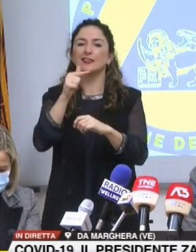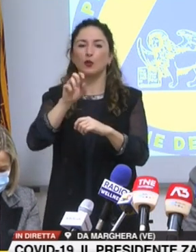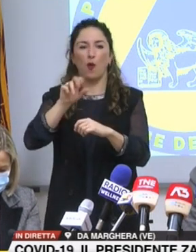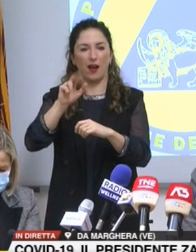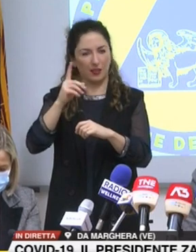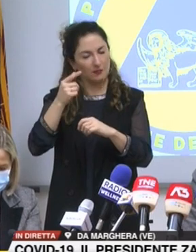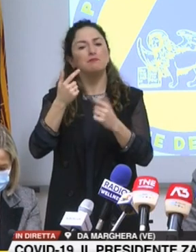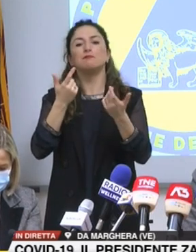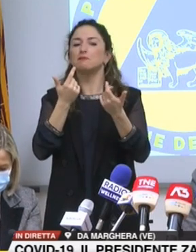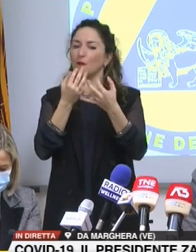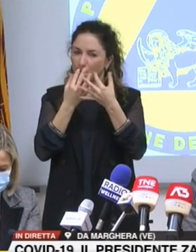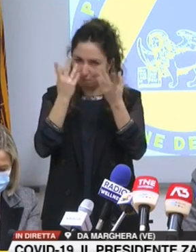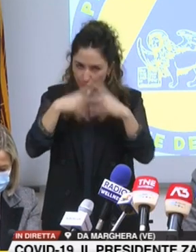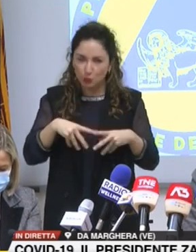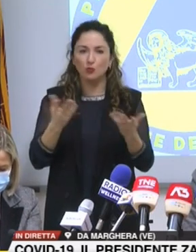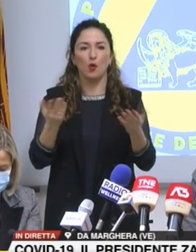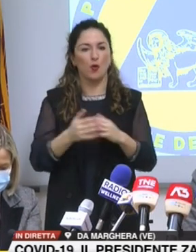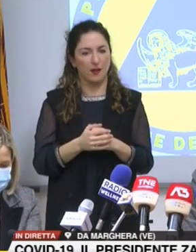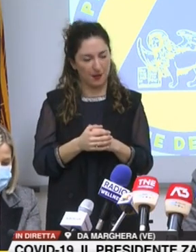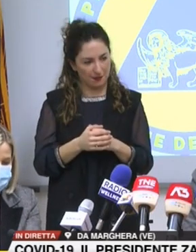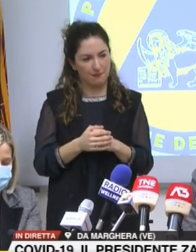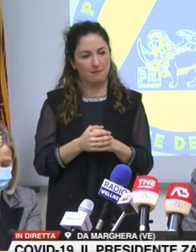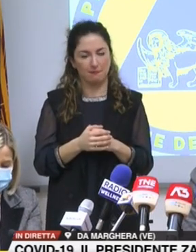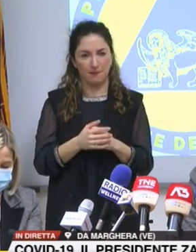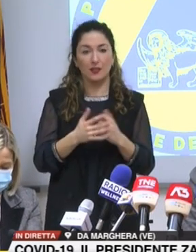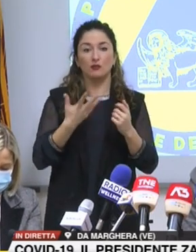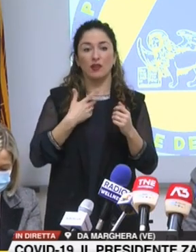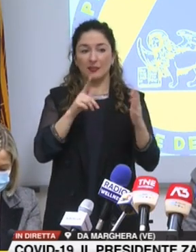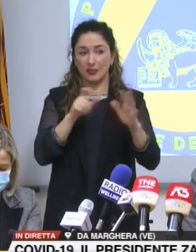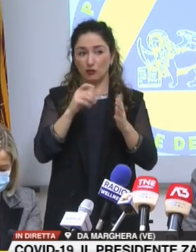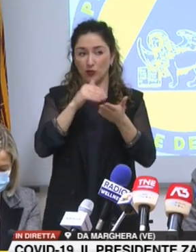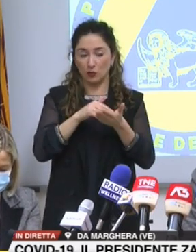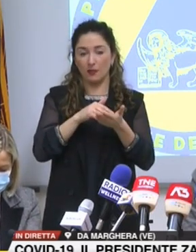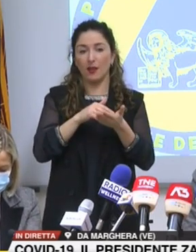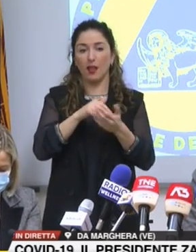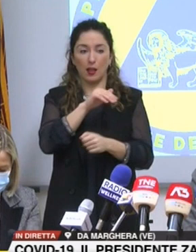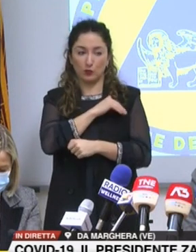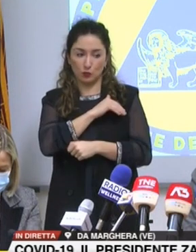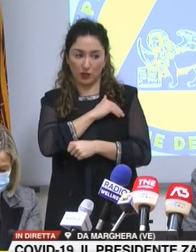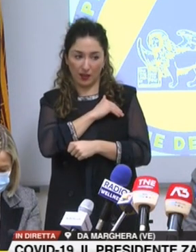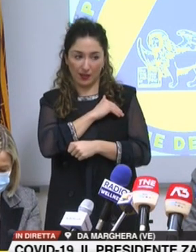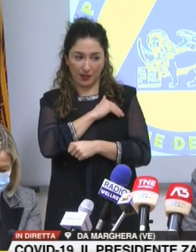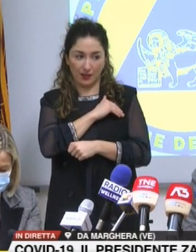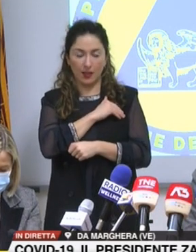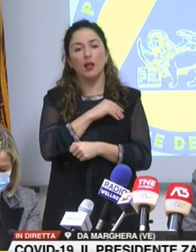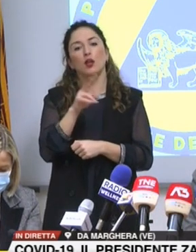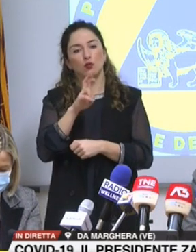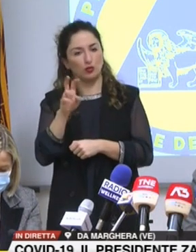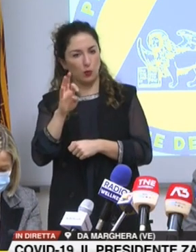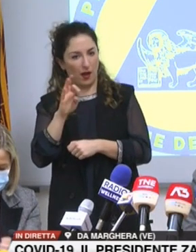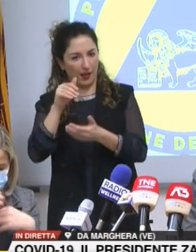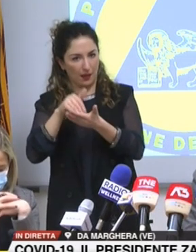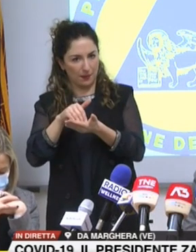del fatto che il grande lavoro che stanno facendo i nostri 700.000 studenti, 240.000 dei quali delle